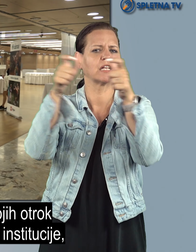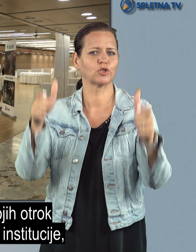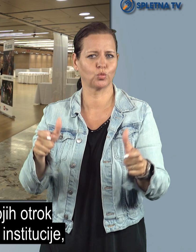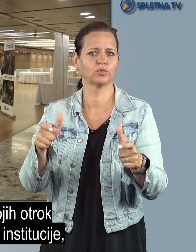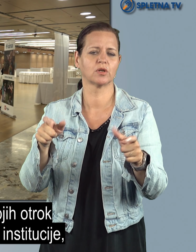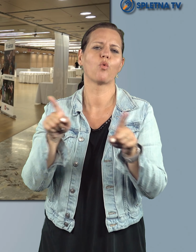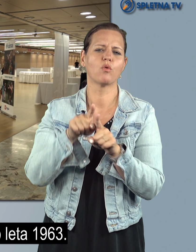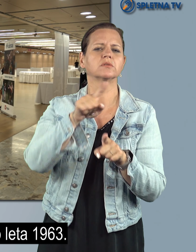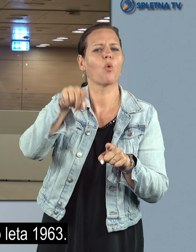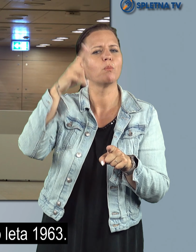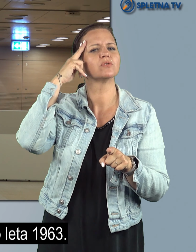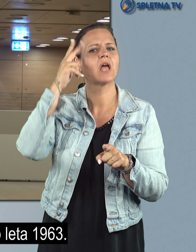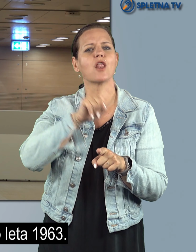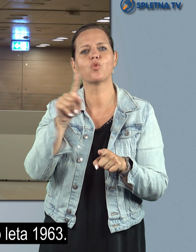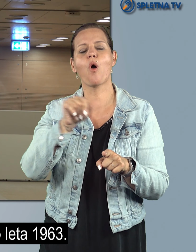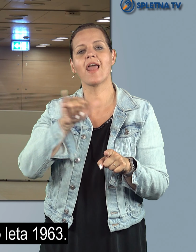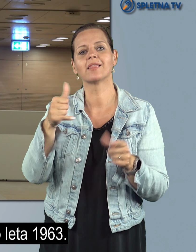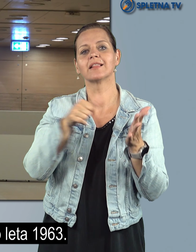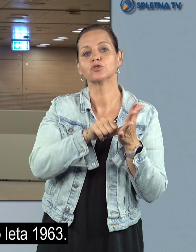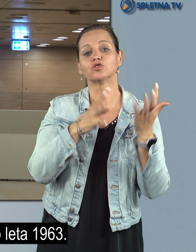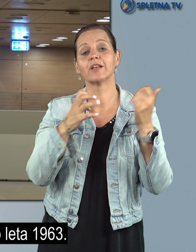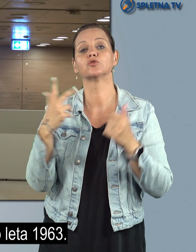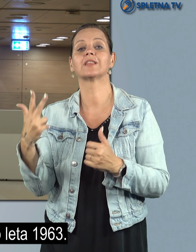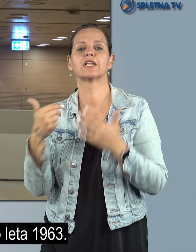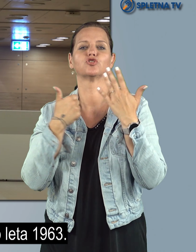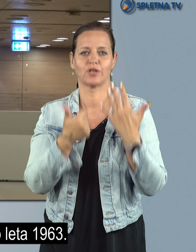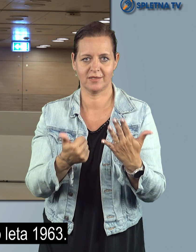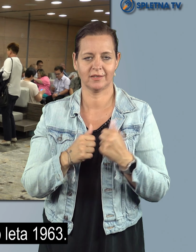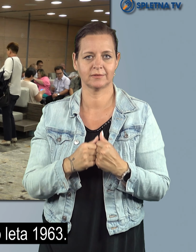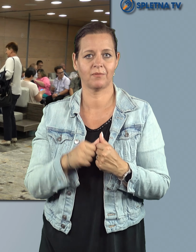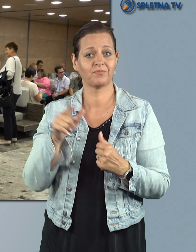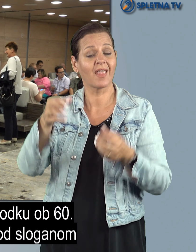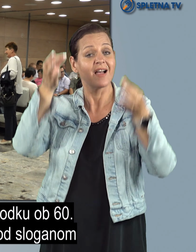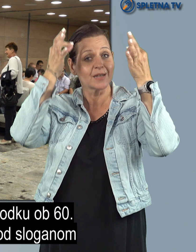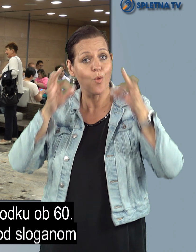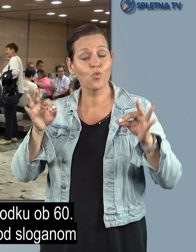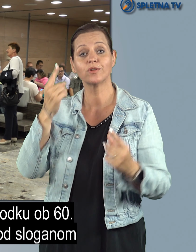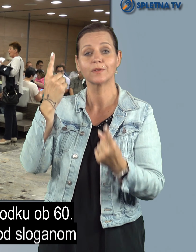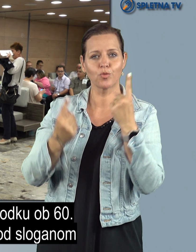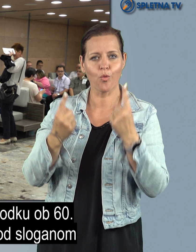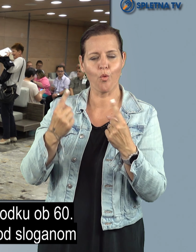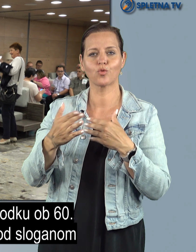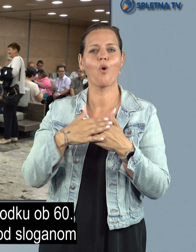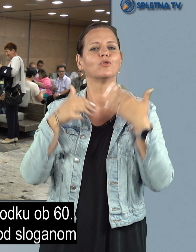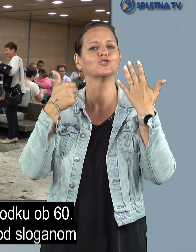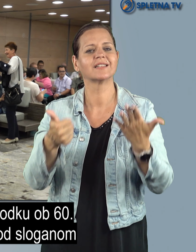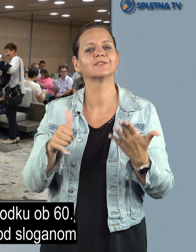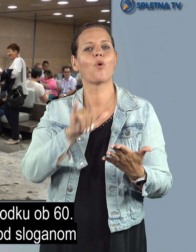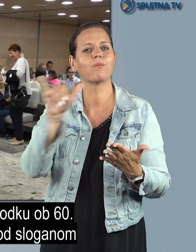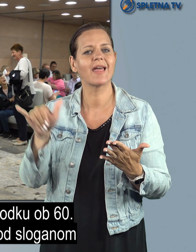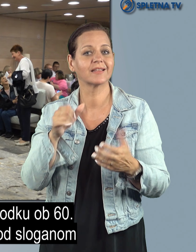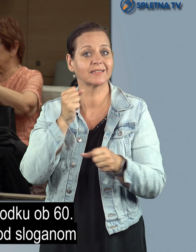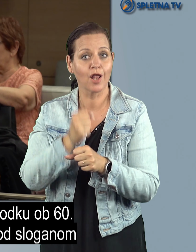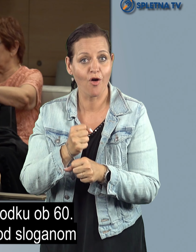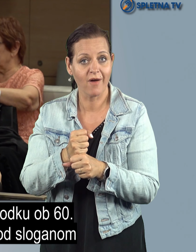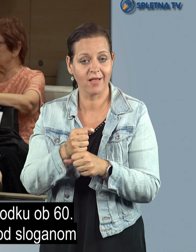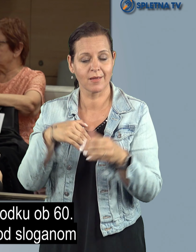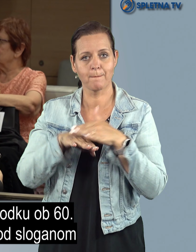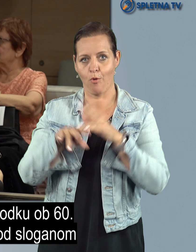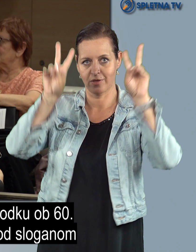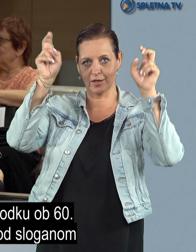institucije, kot so jih poznali do leta 1963. Na slavnostnem dogodku ob 60.